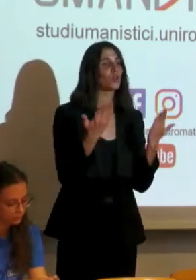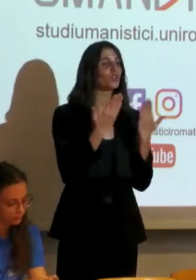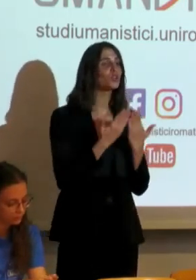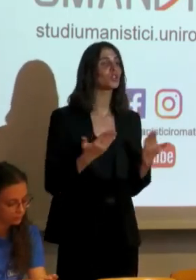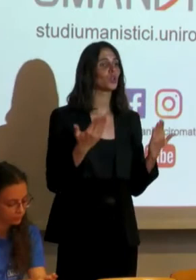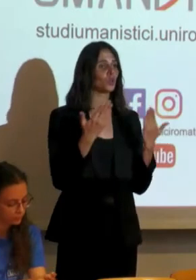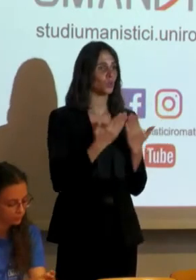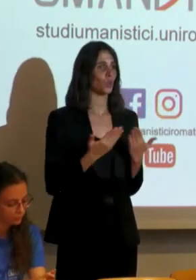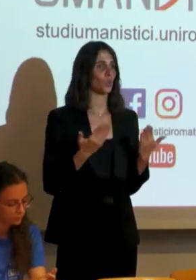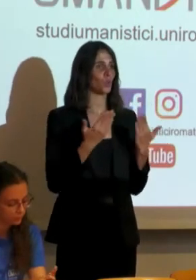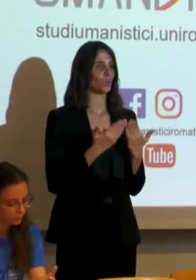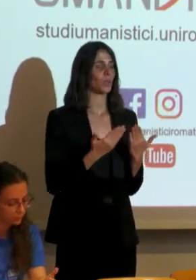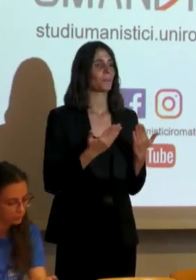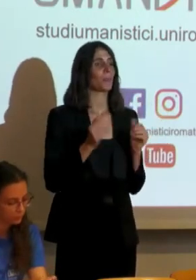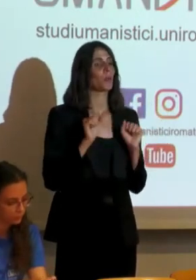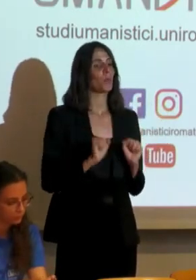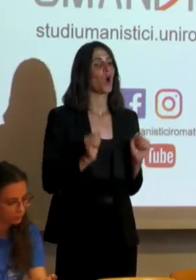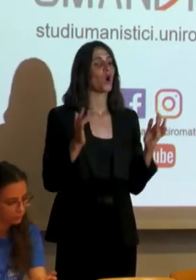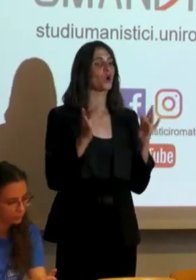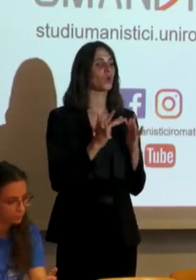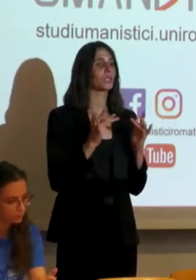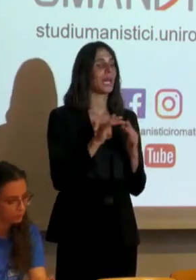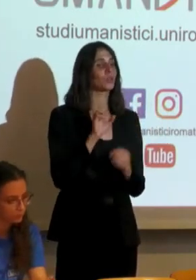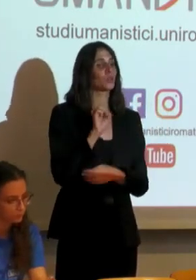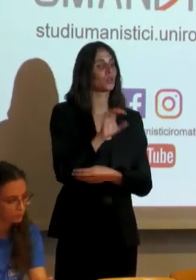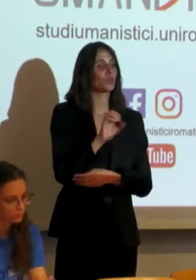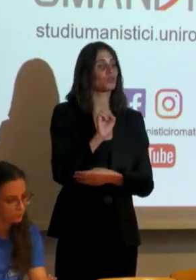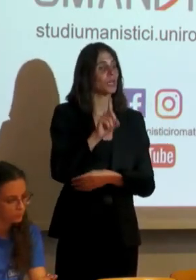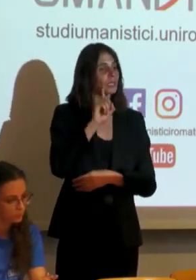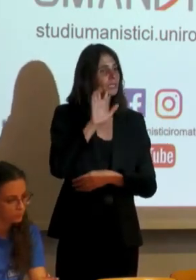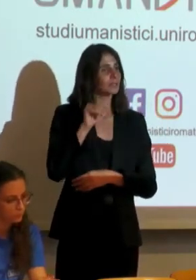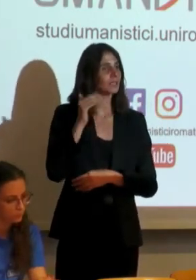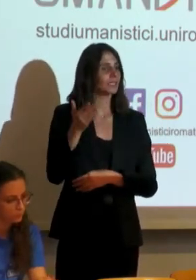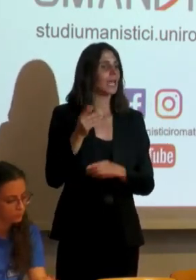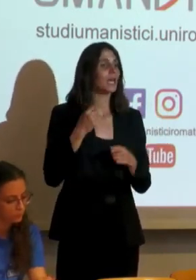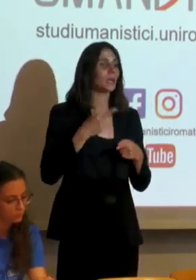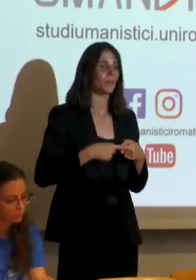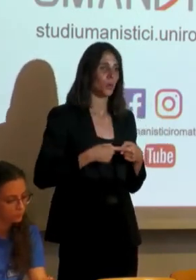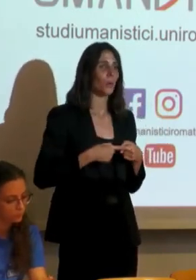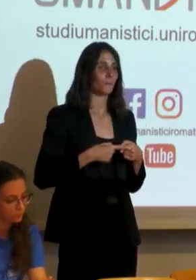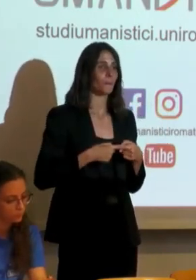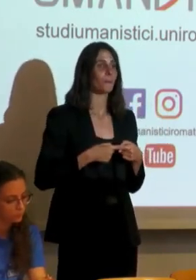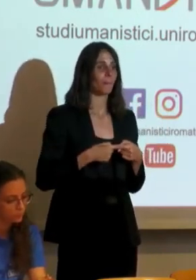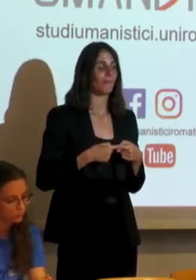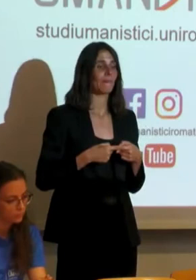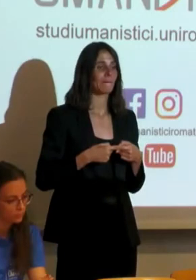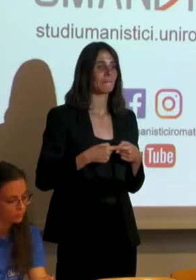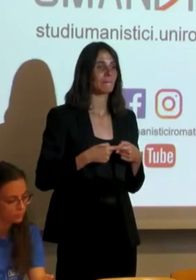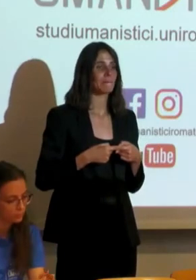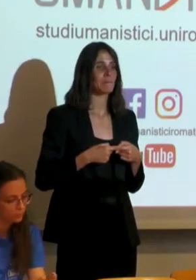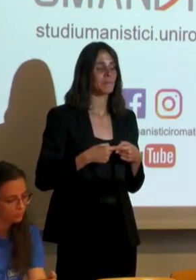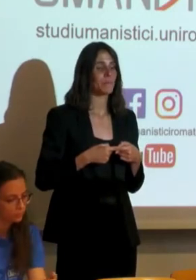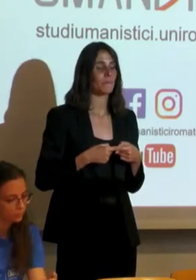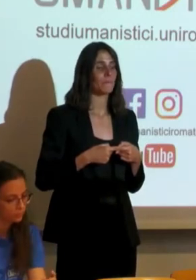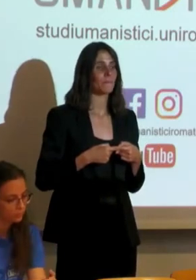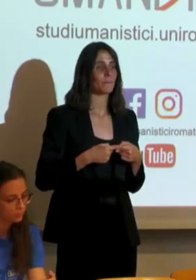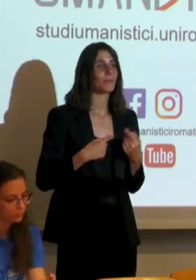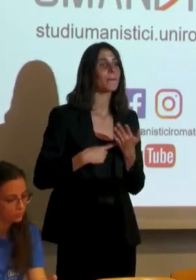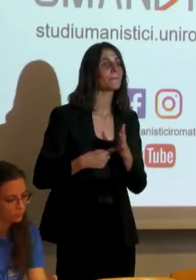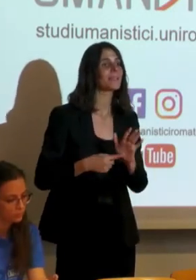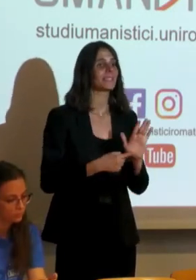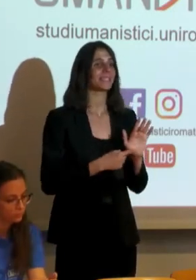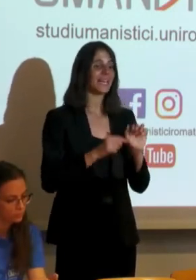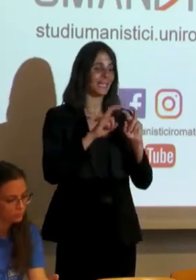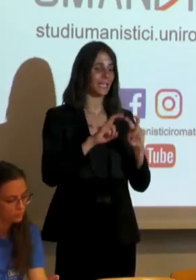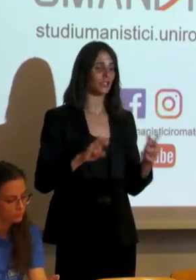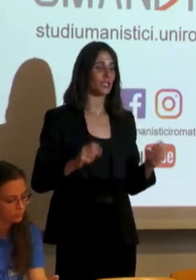in contatto con docenti stranieri, presentare le loro ricerche anche in sessioni in lingua straniera e avere,